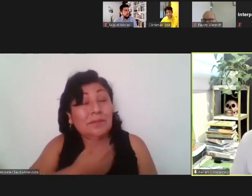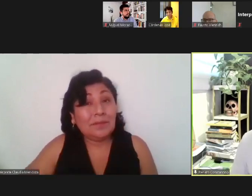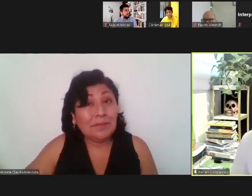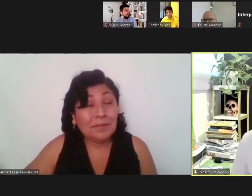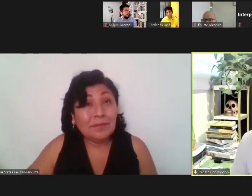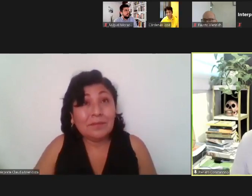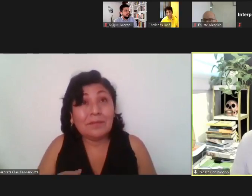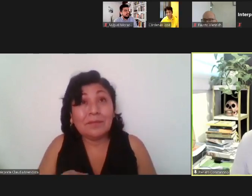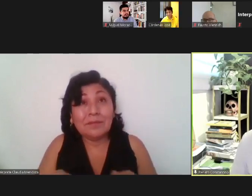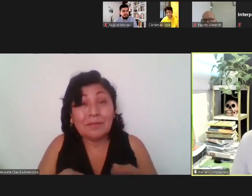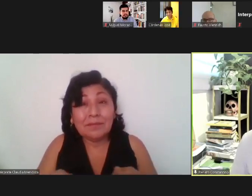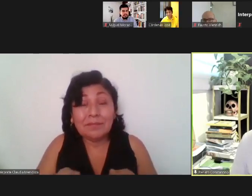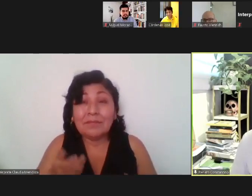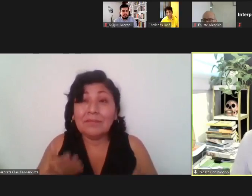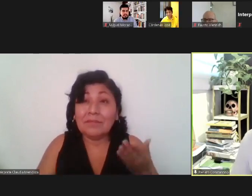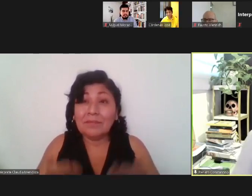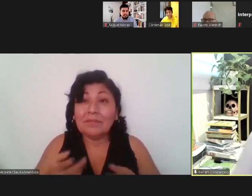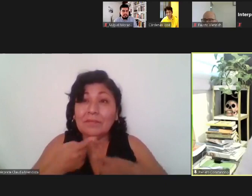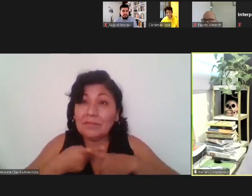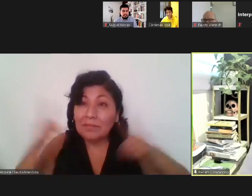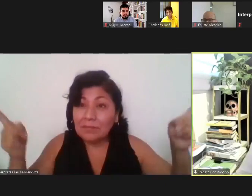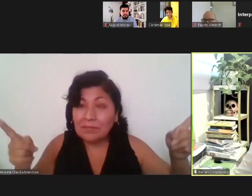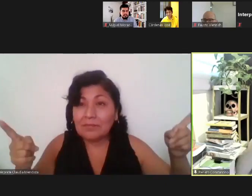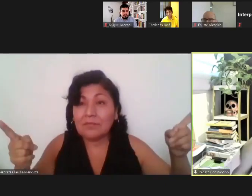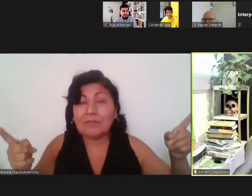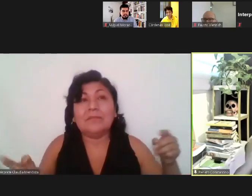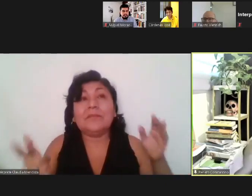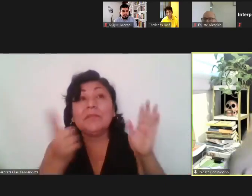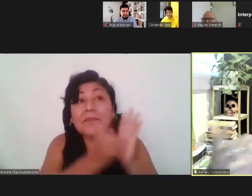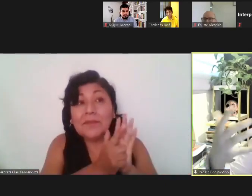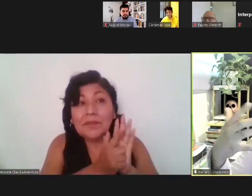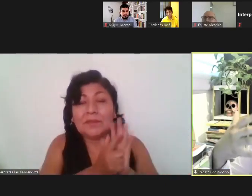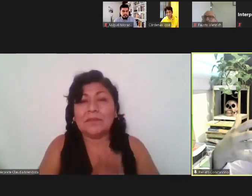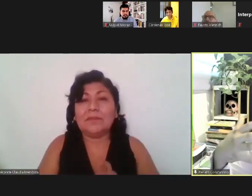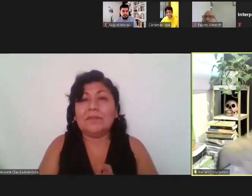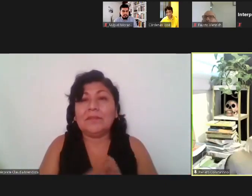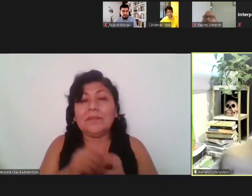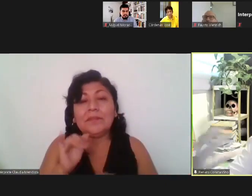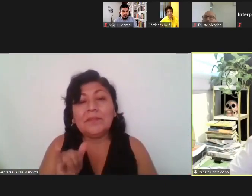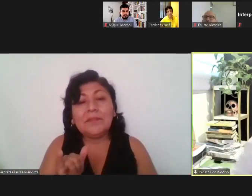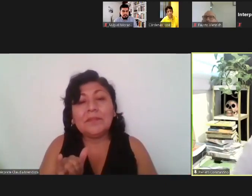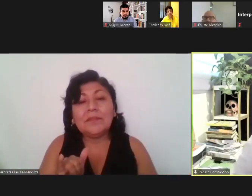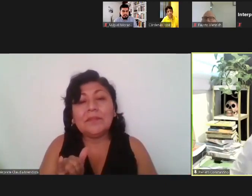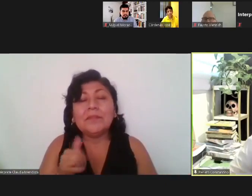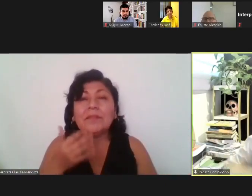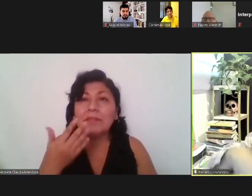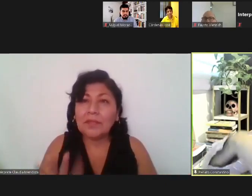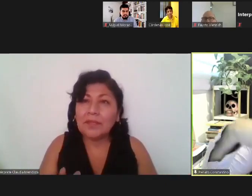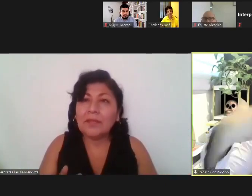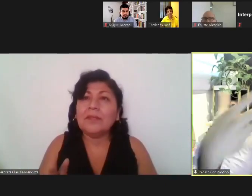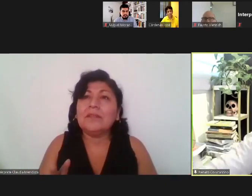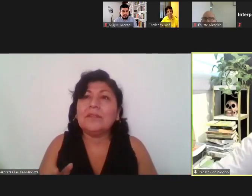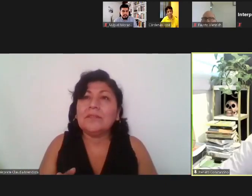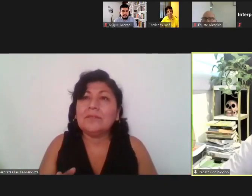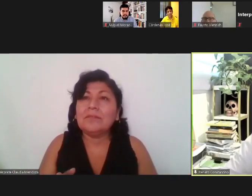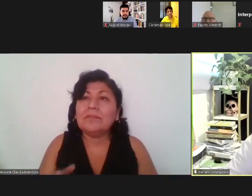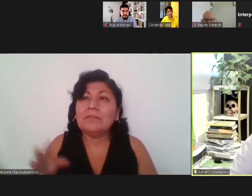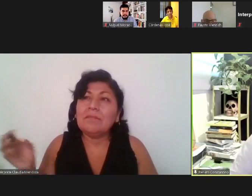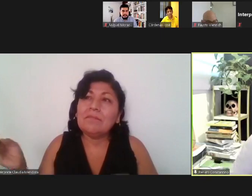firme, o sea, promulgue la ley y eso plantee que justamente más personas puedan